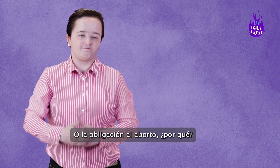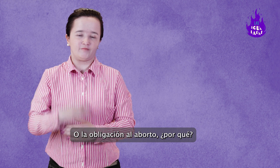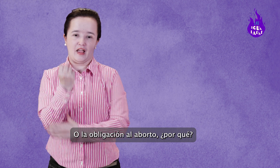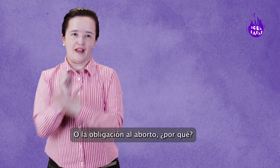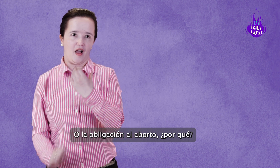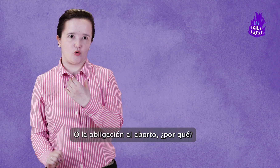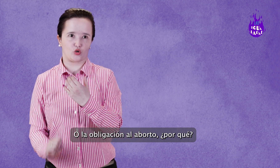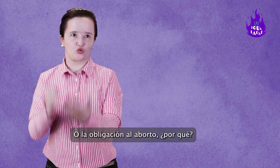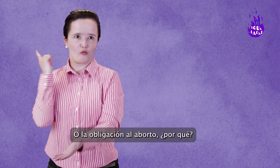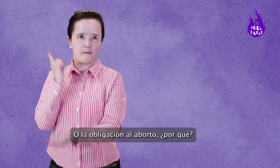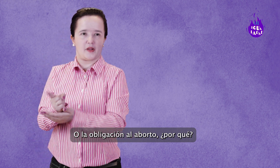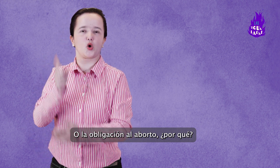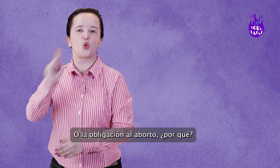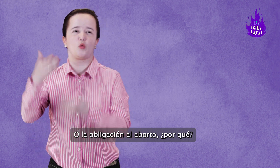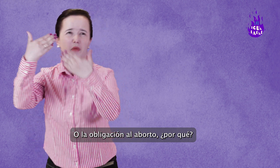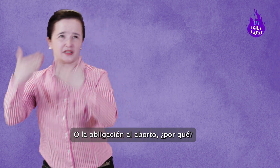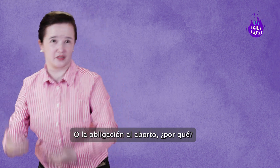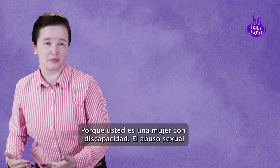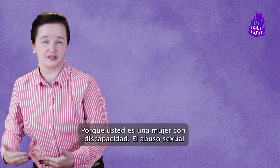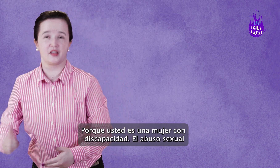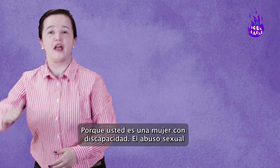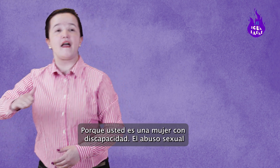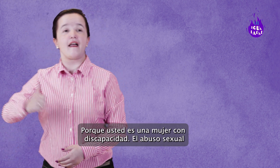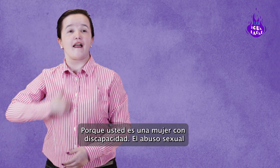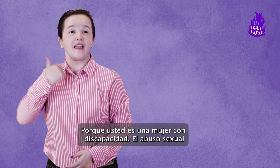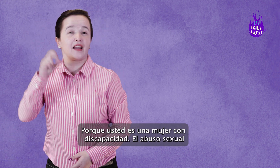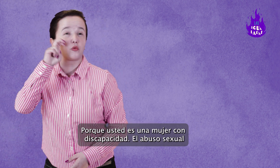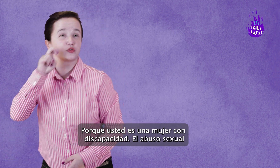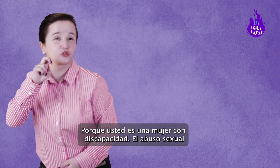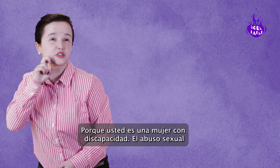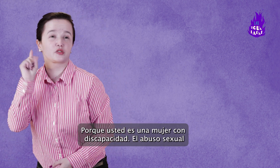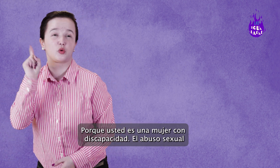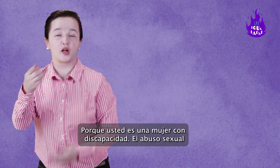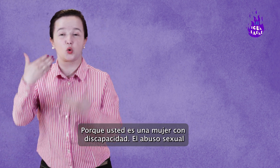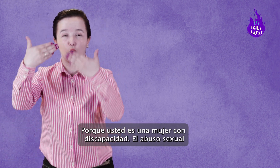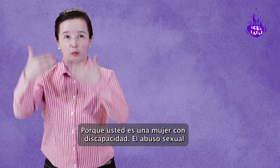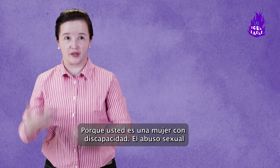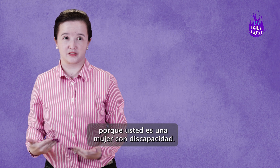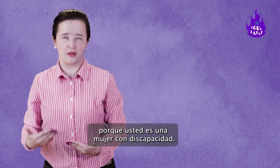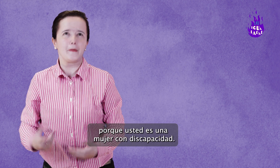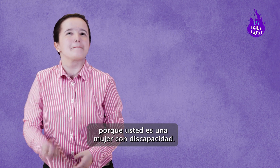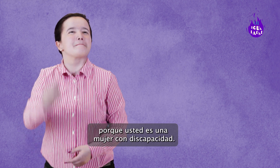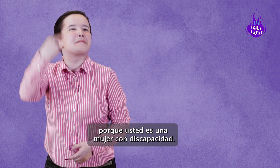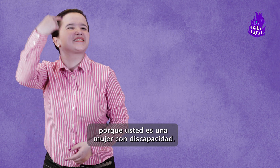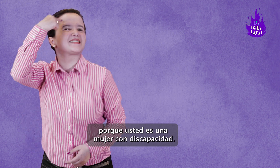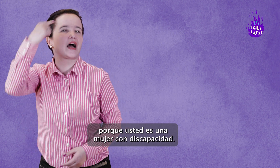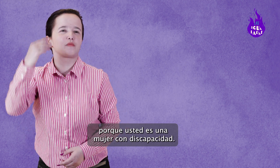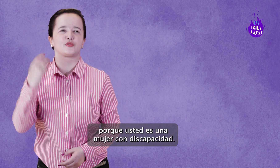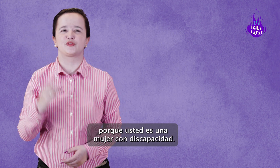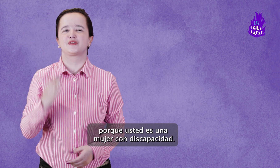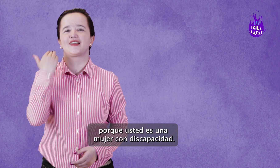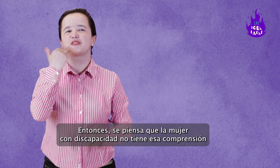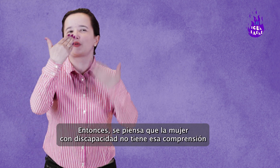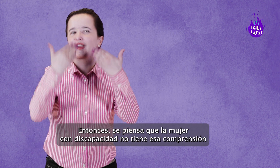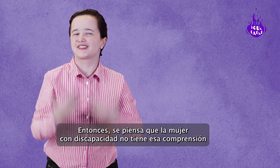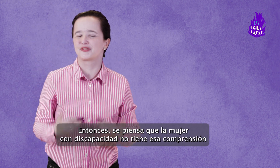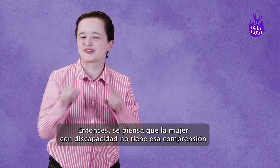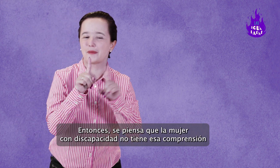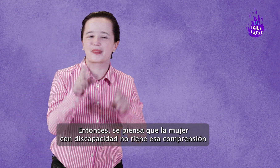o la obligación al aborto. ¿Por qué? Porque usted es una mujer con discapacidad. El abuso sexual porque usted es una mujer con discapacidad. Entonces se piensa